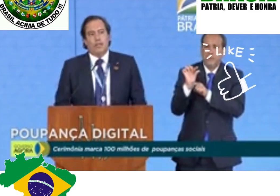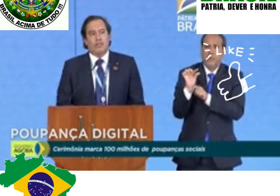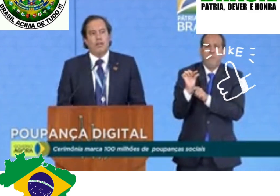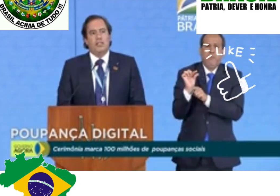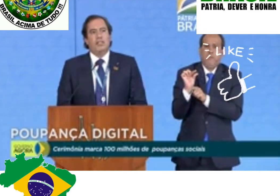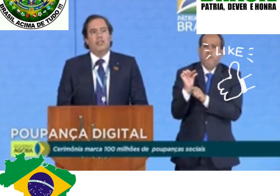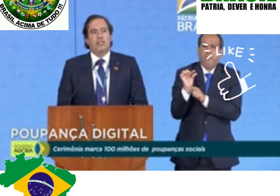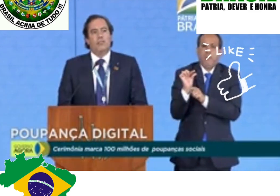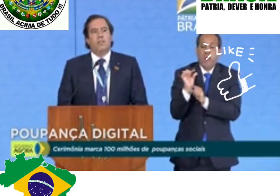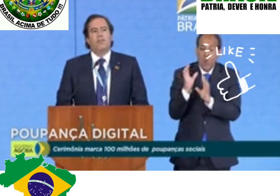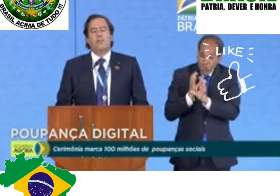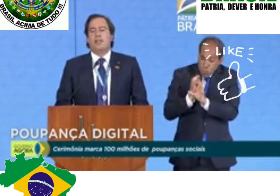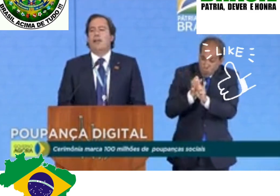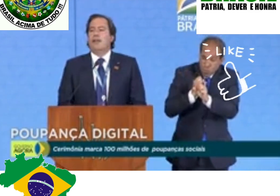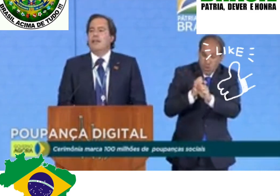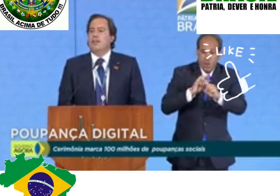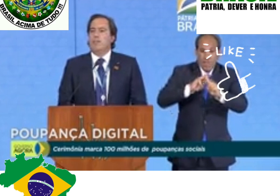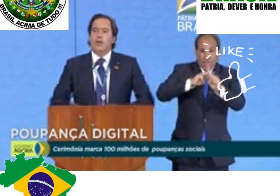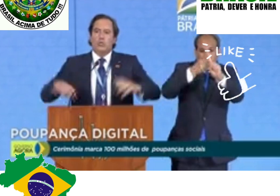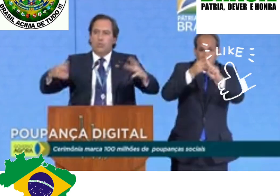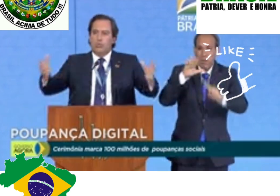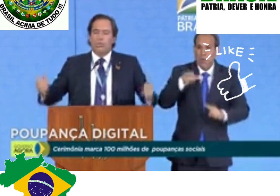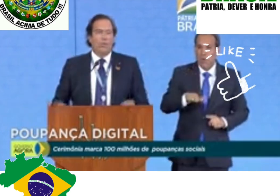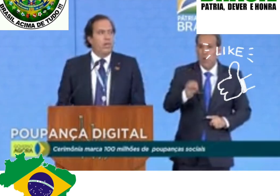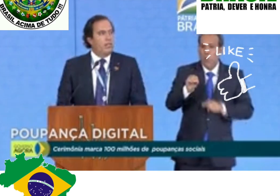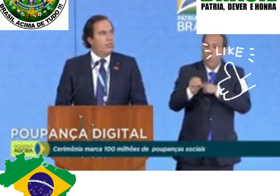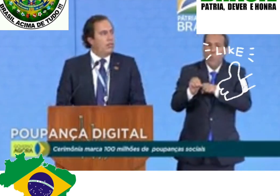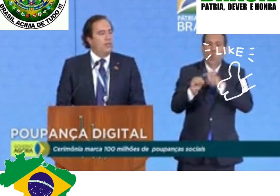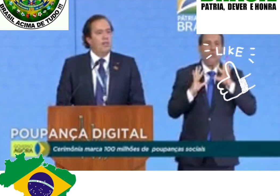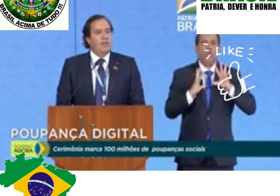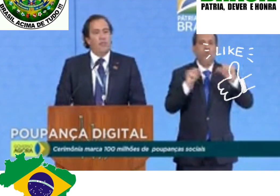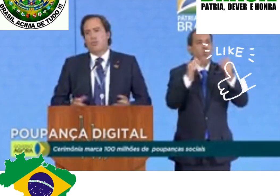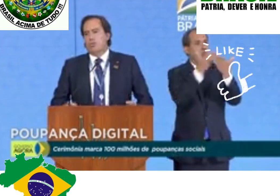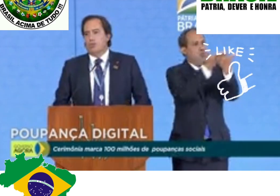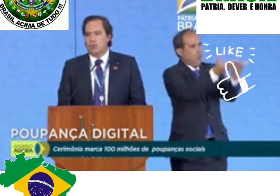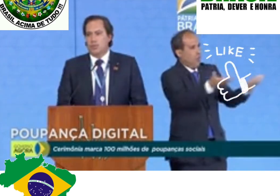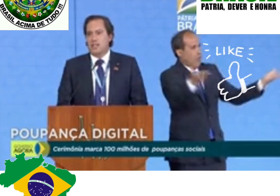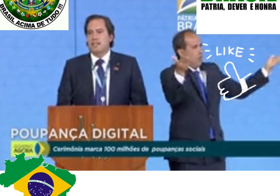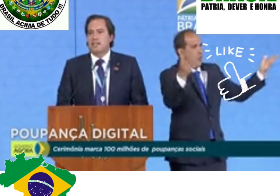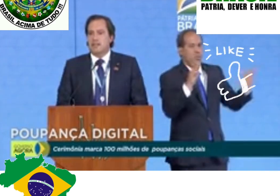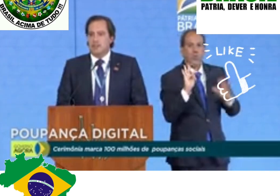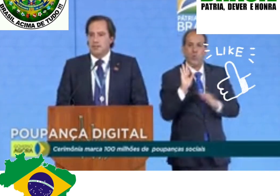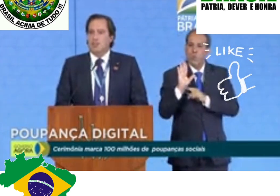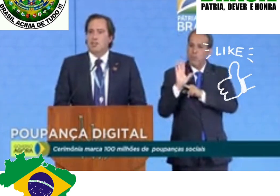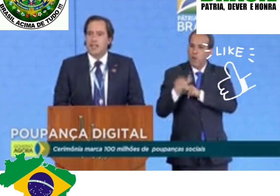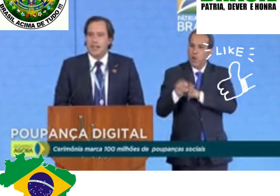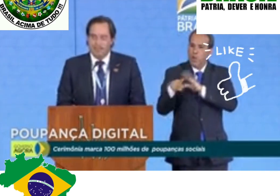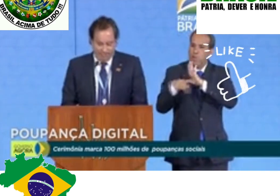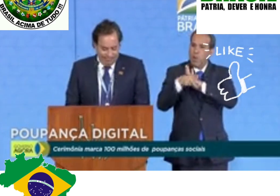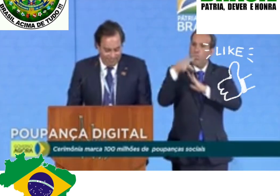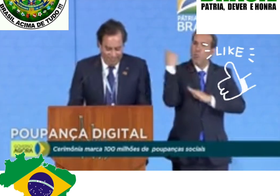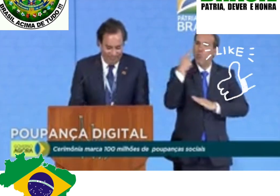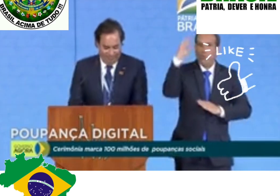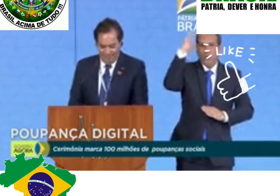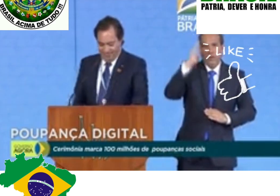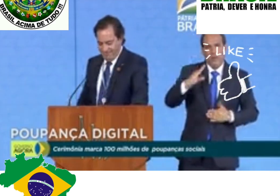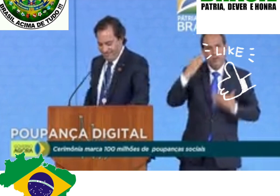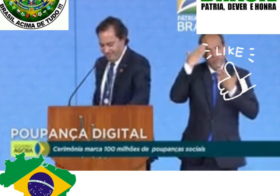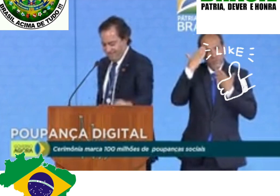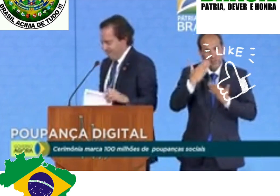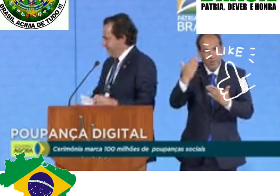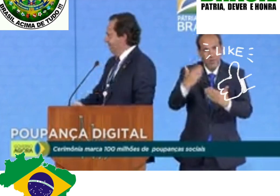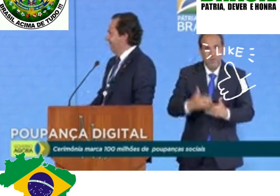esse somatório desses 3 bancos é o banco de todos nós, o banco de todos os brasileiros. Muito obrigado.